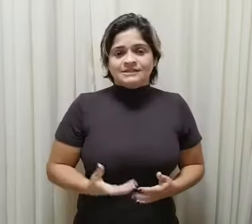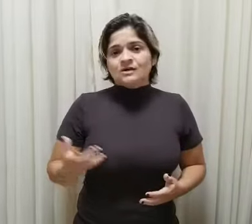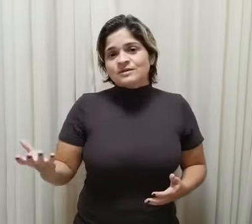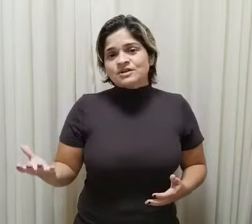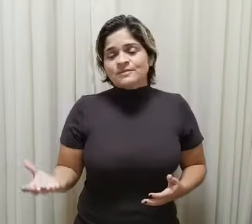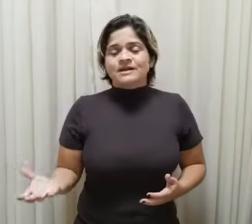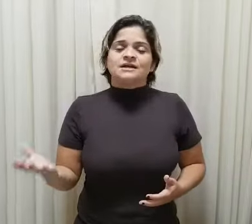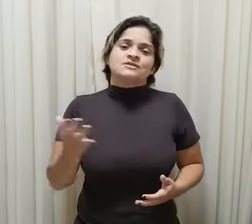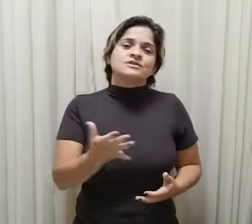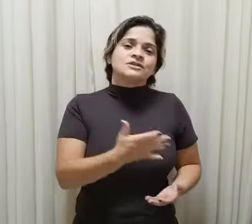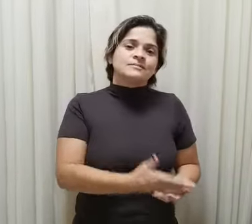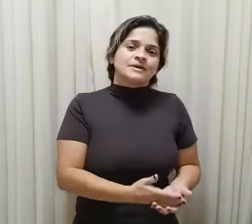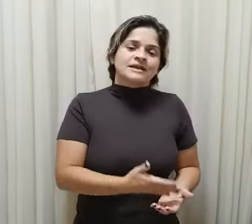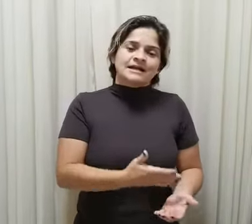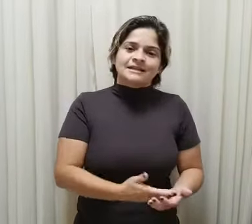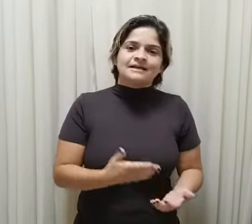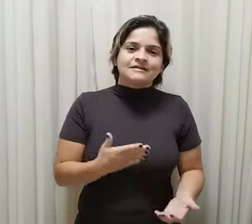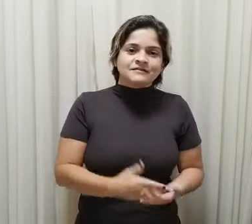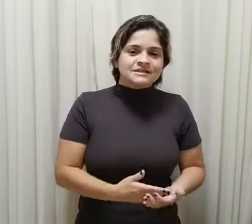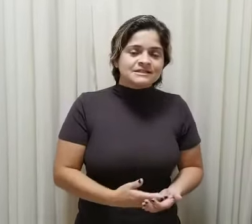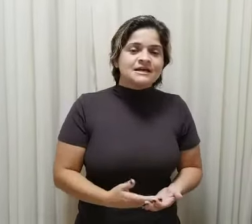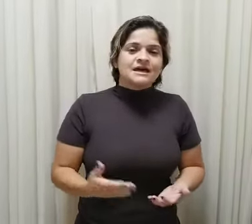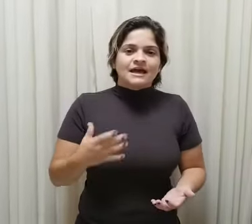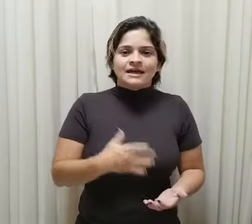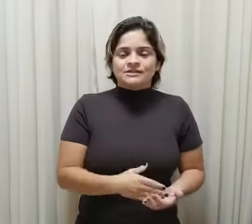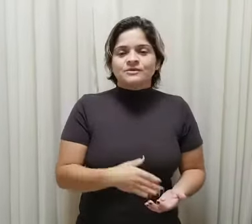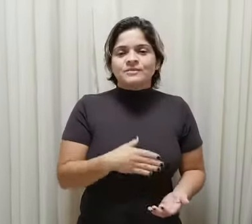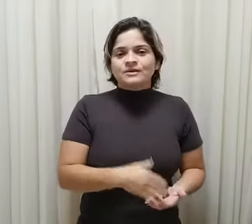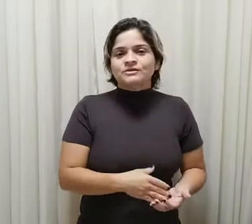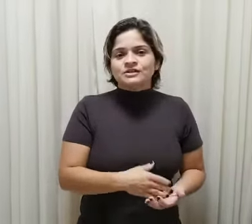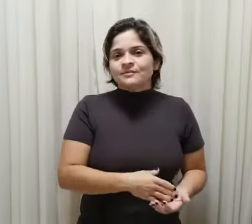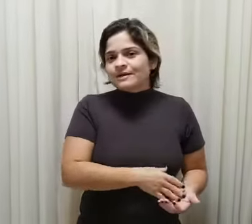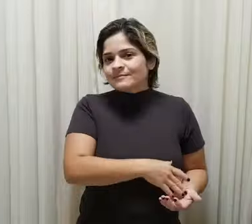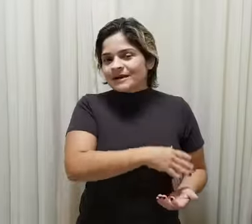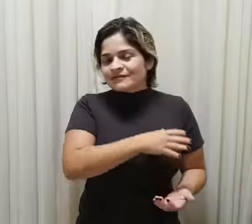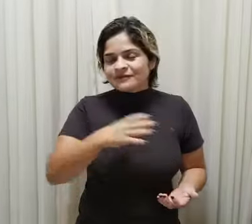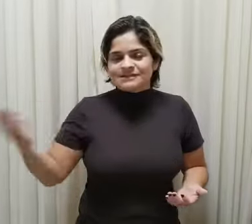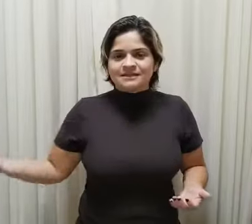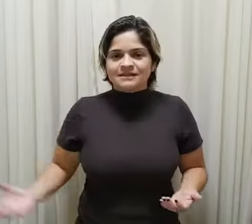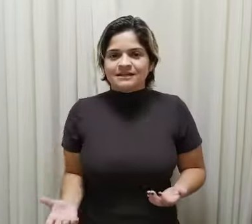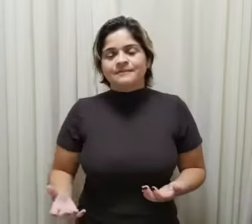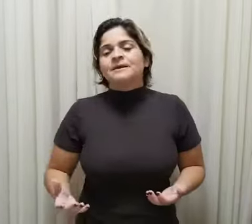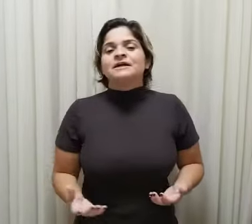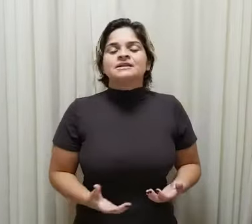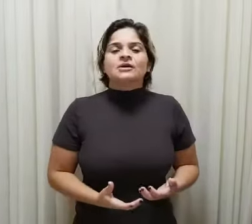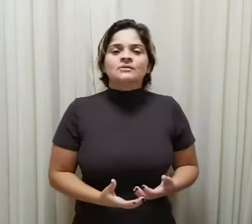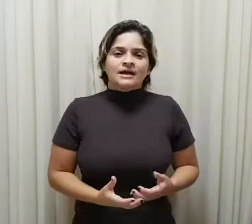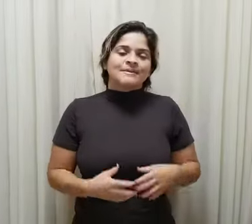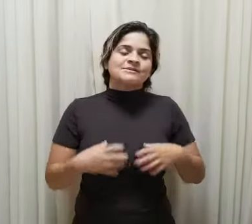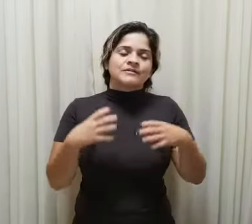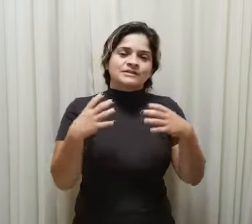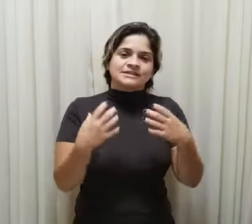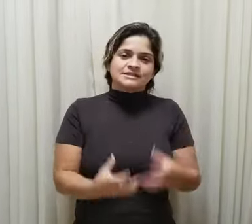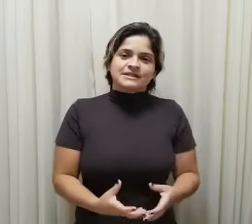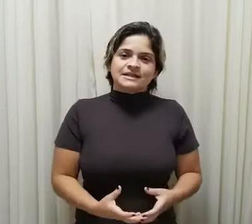como a Champagne, região de Champagne Ardenne na França, é a região que produz champanhe para a França inteira. Então, é mais para vocês